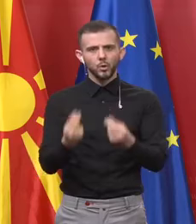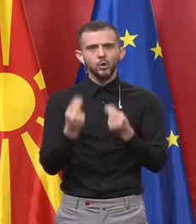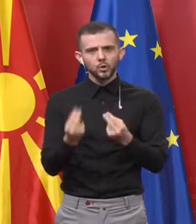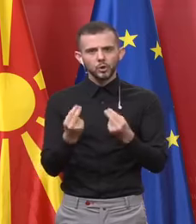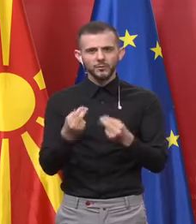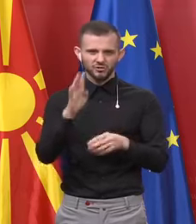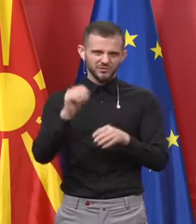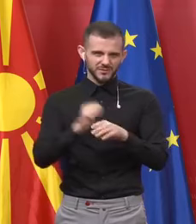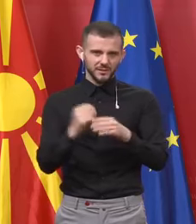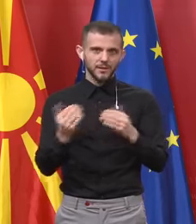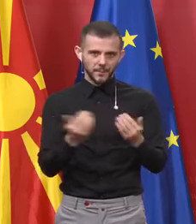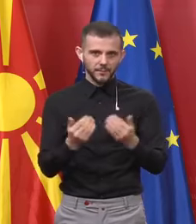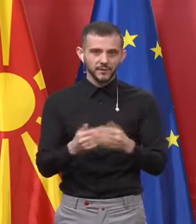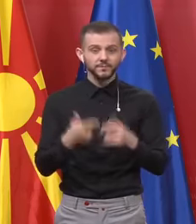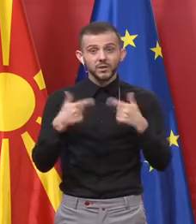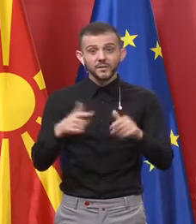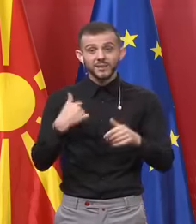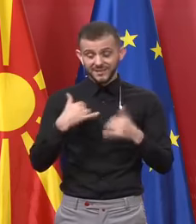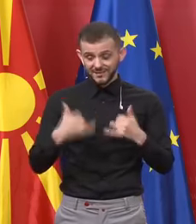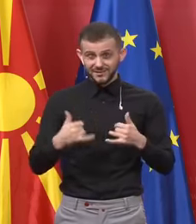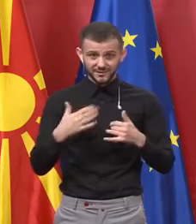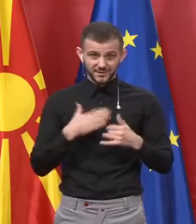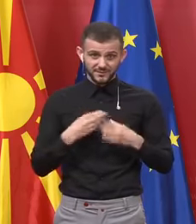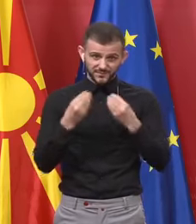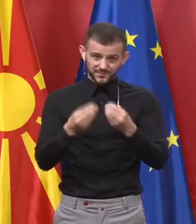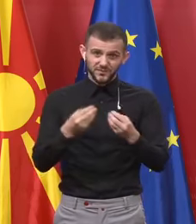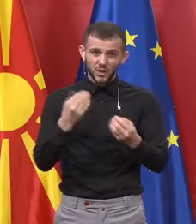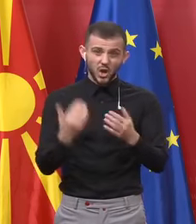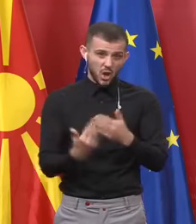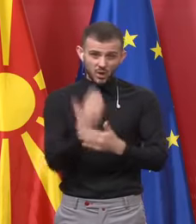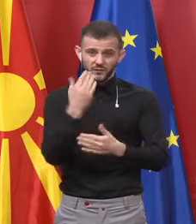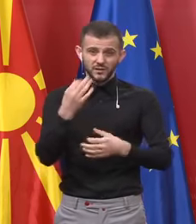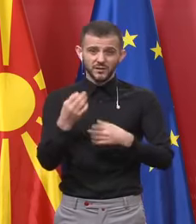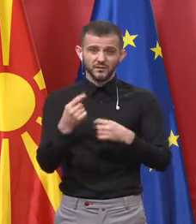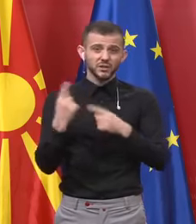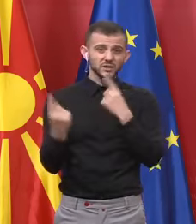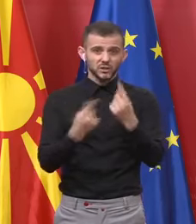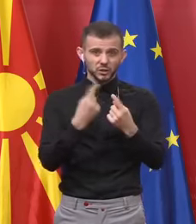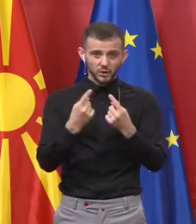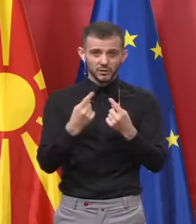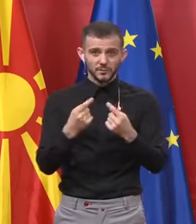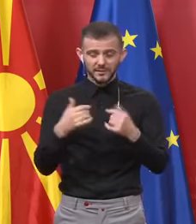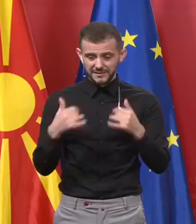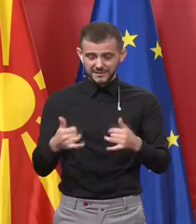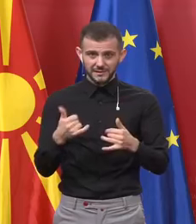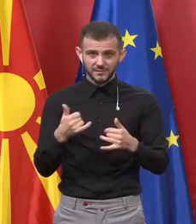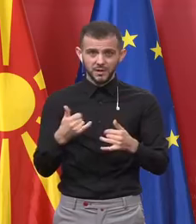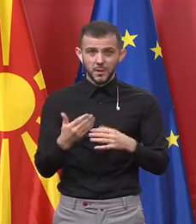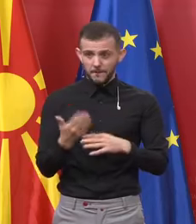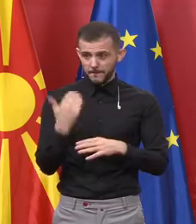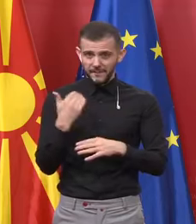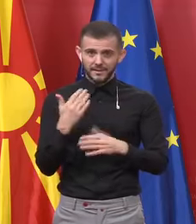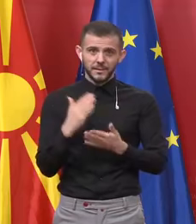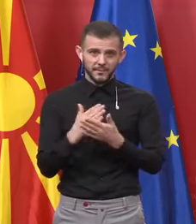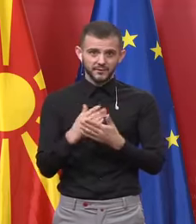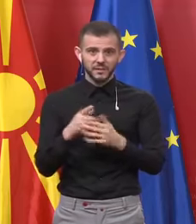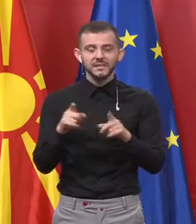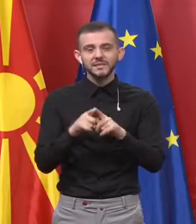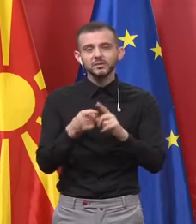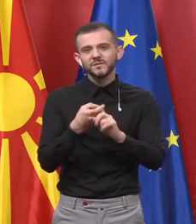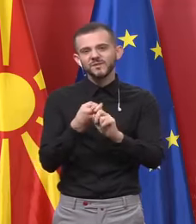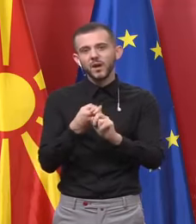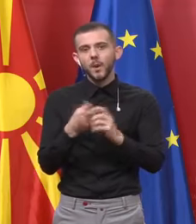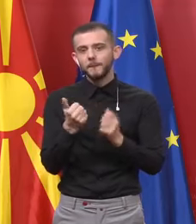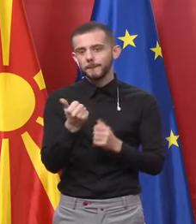состојба. Дозволете за најновата состојба сега во текот на денот после пладнево и за бројката во однос